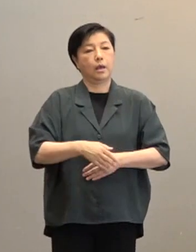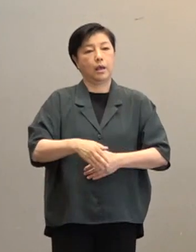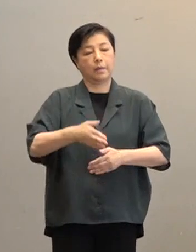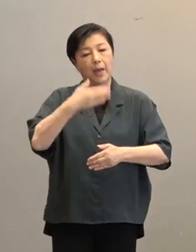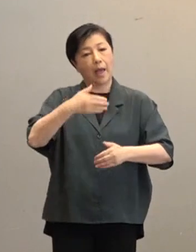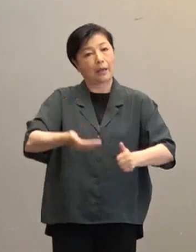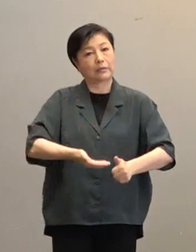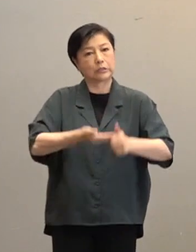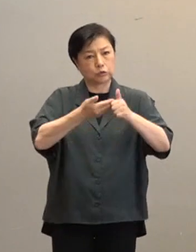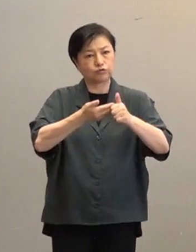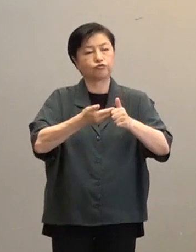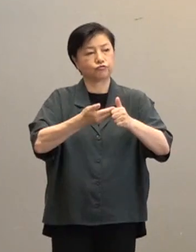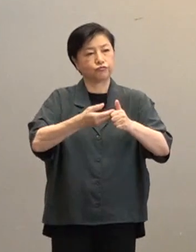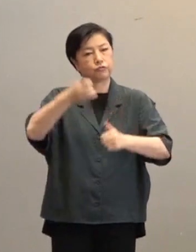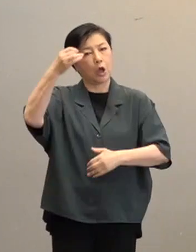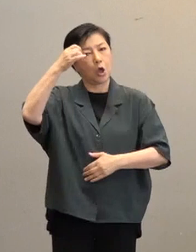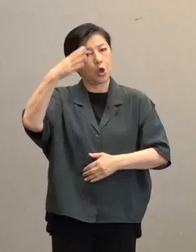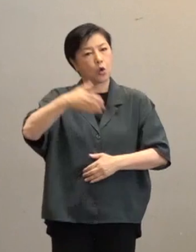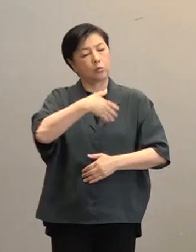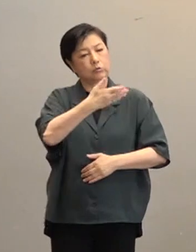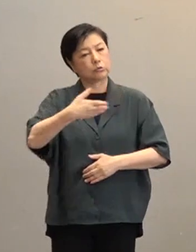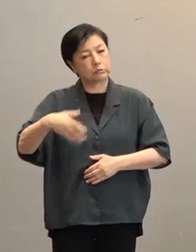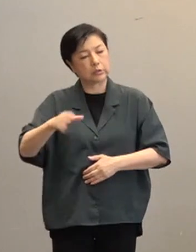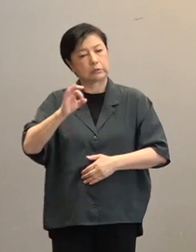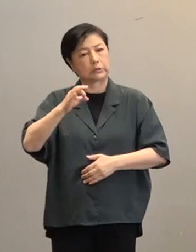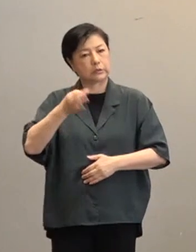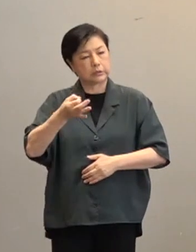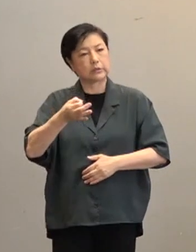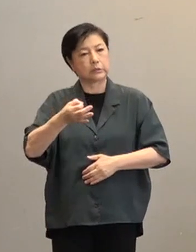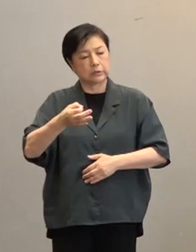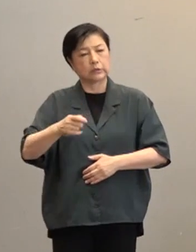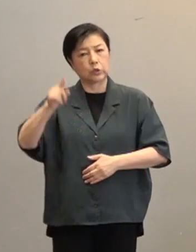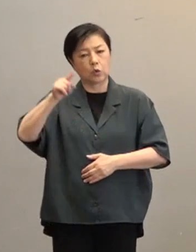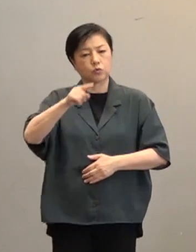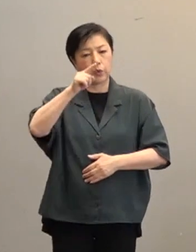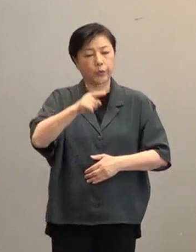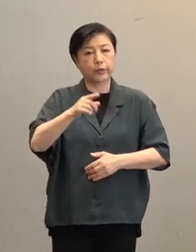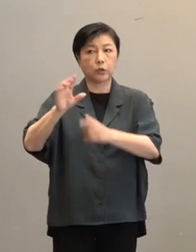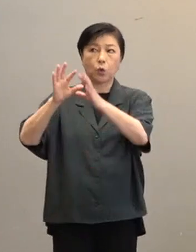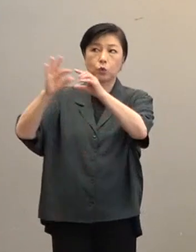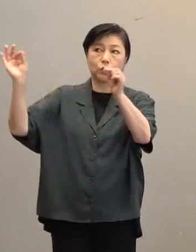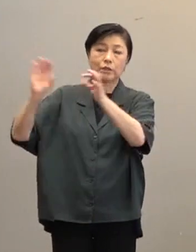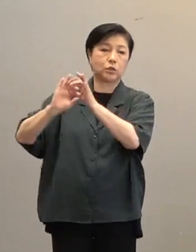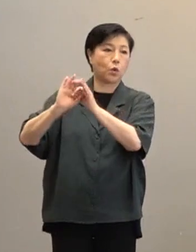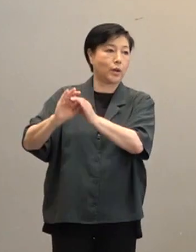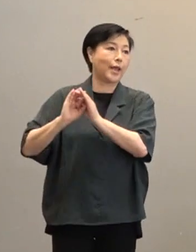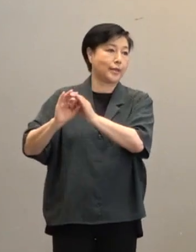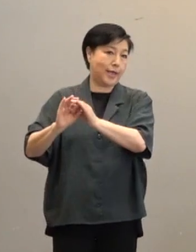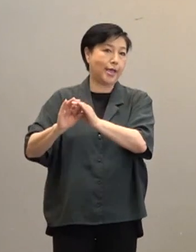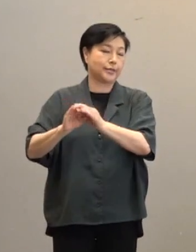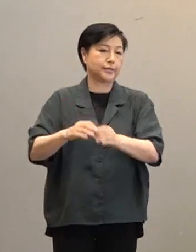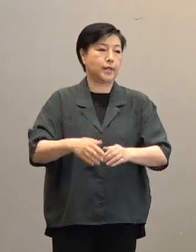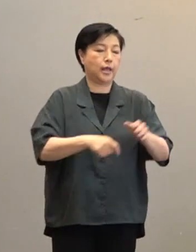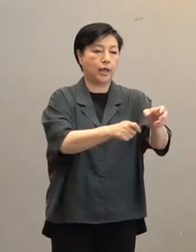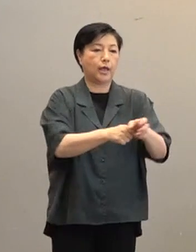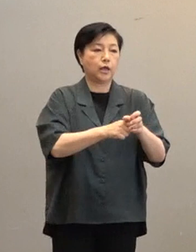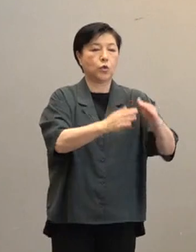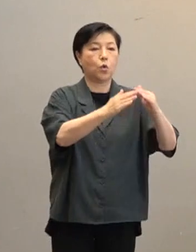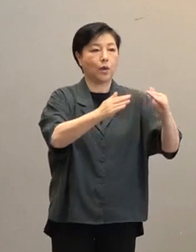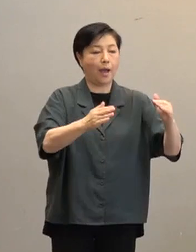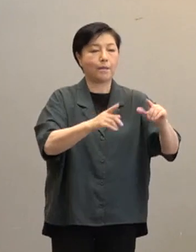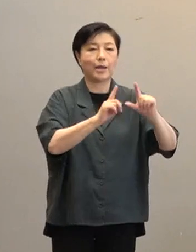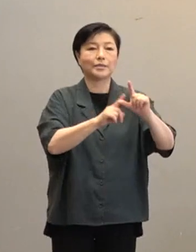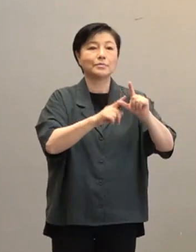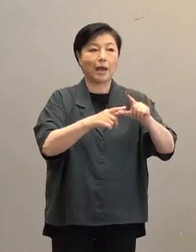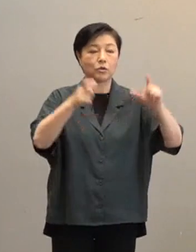り光熱水費の高騰というのがですね、どのように続くかしっかり見ながらですね、国と連携をして 農家の方々が特に千葉